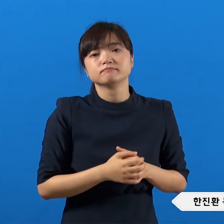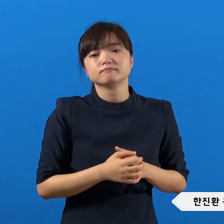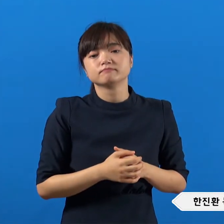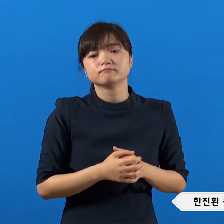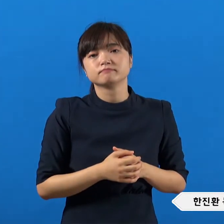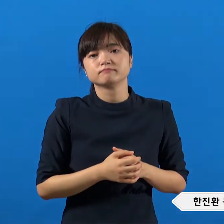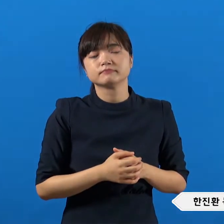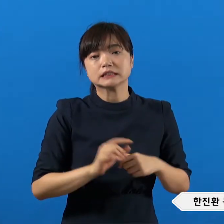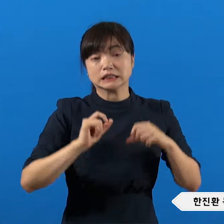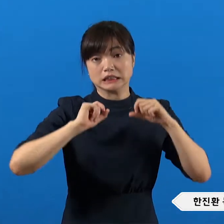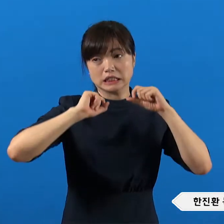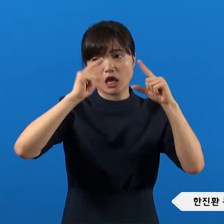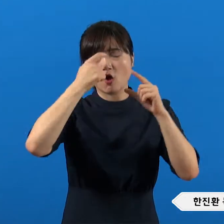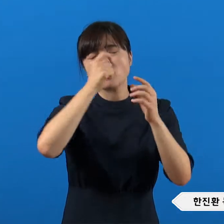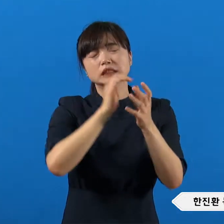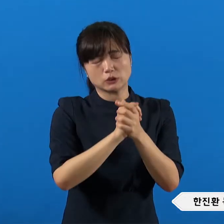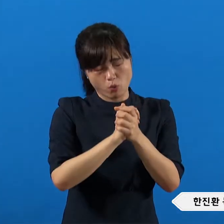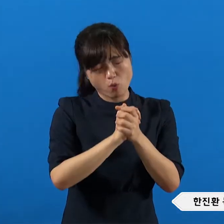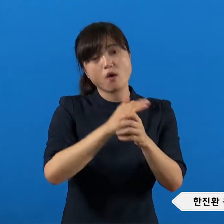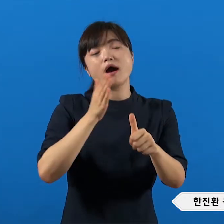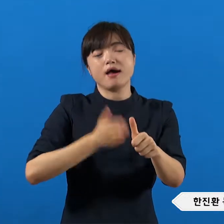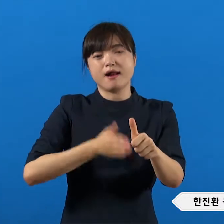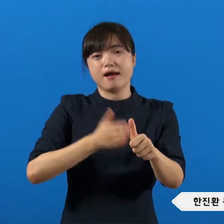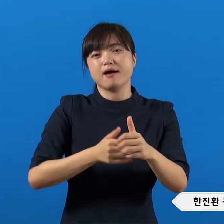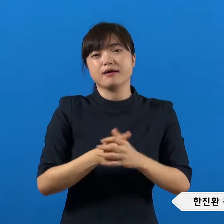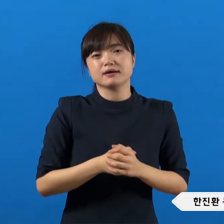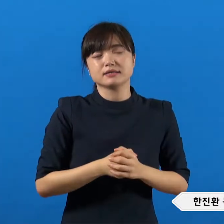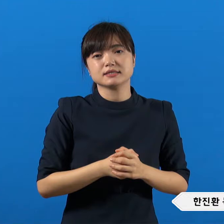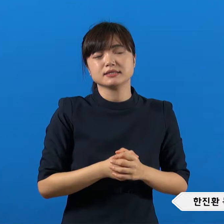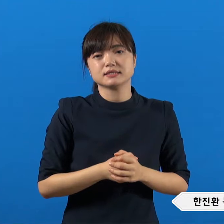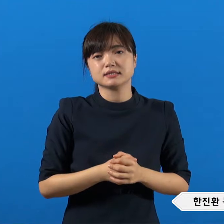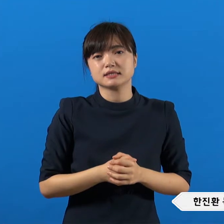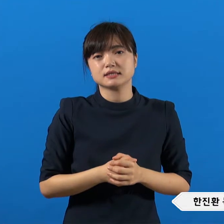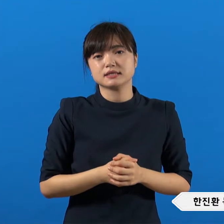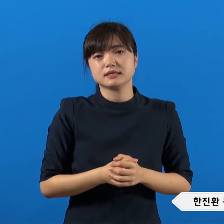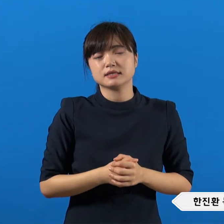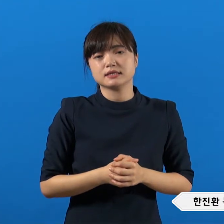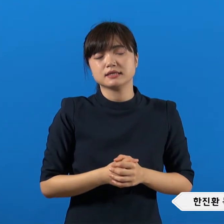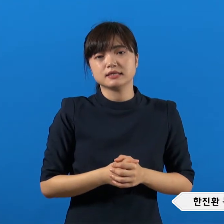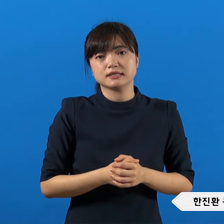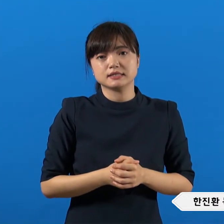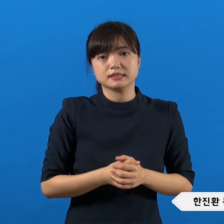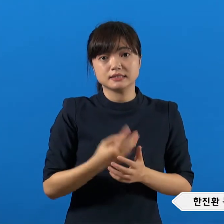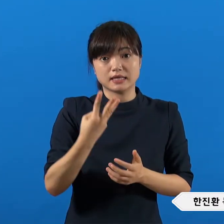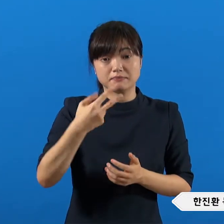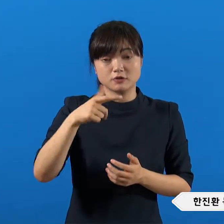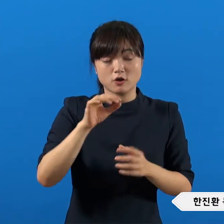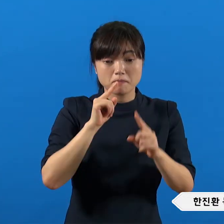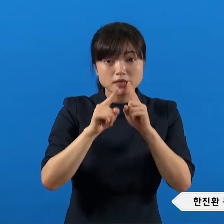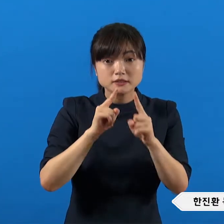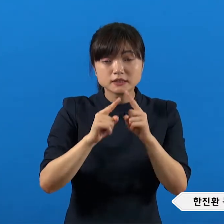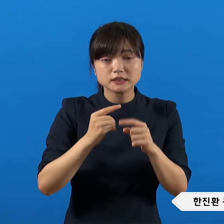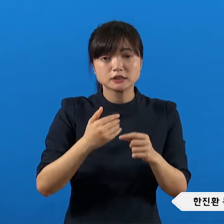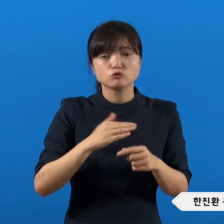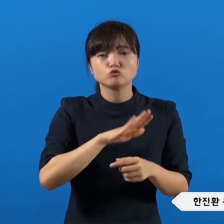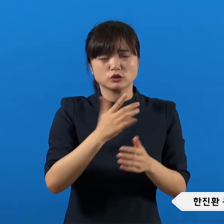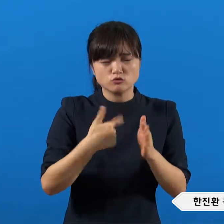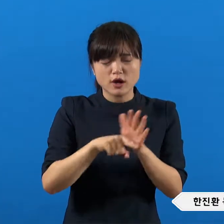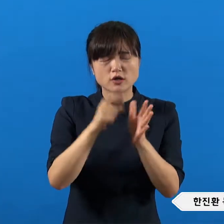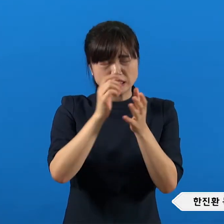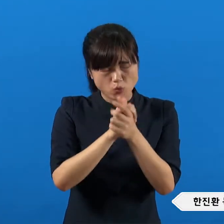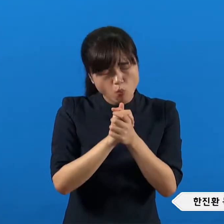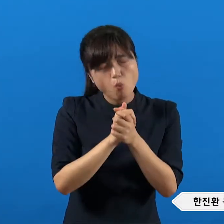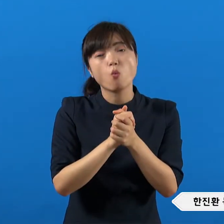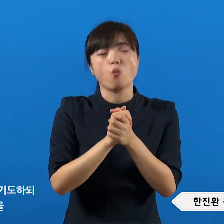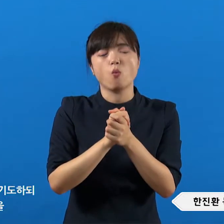첫째는 깨어 기도하라, 그렇게 말씀하십니다. 3절에 또한 우리를 위하여